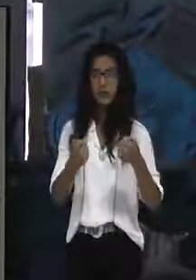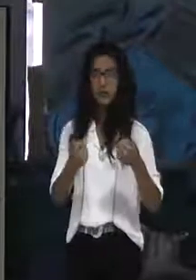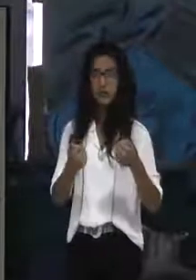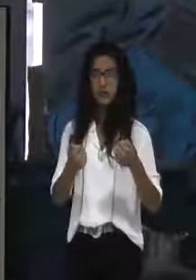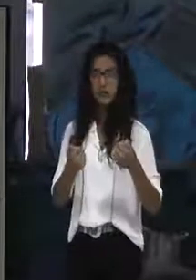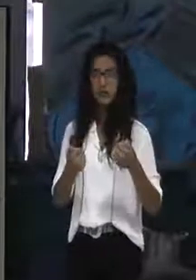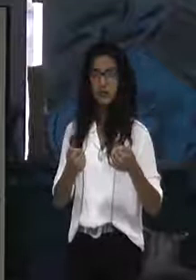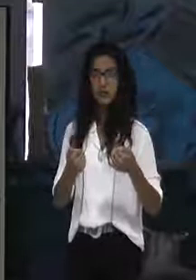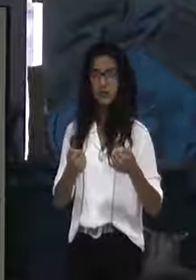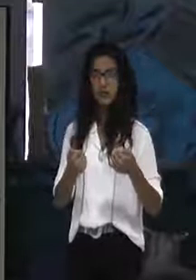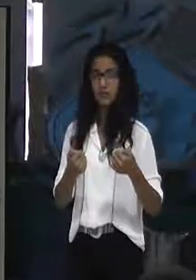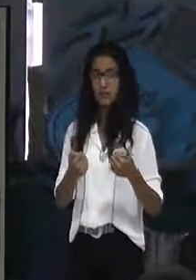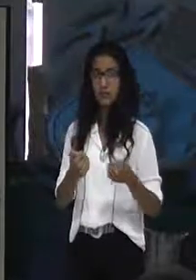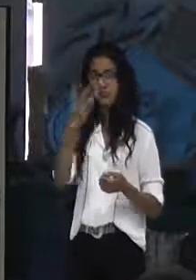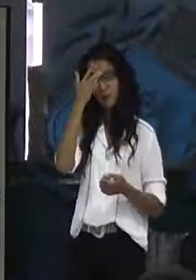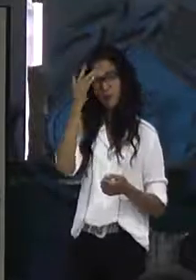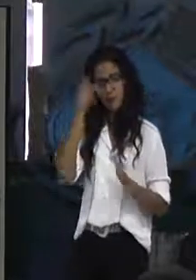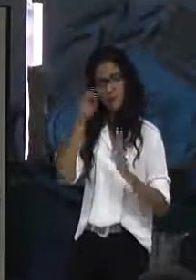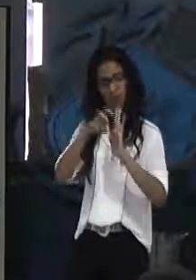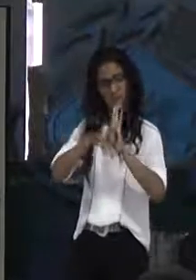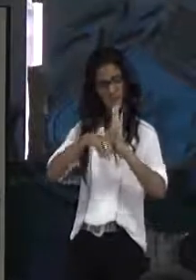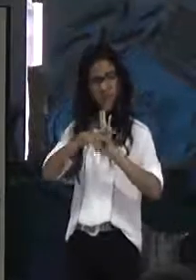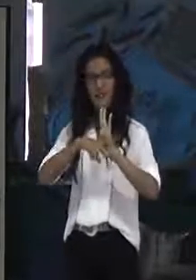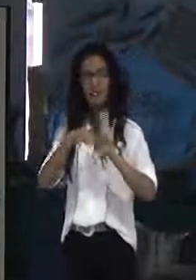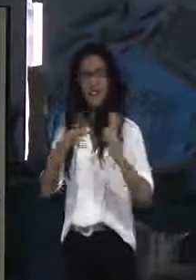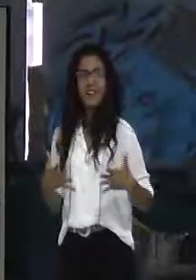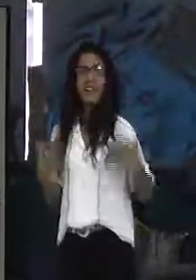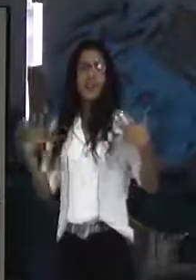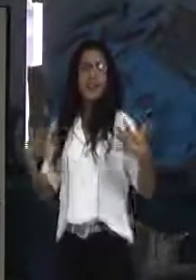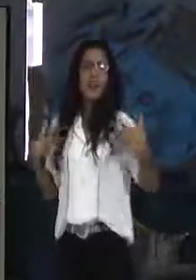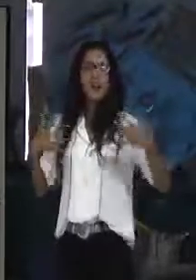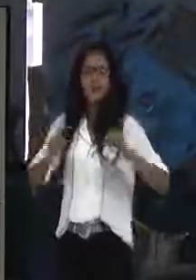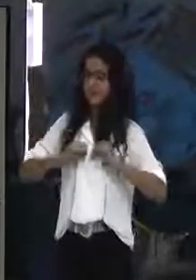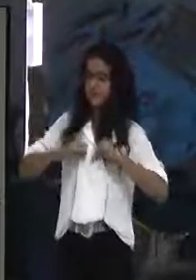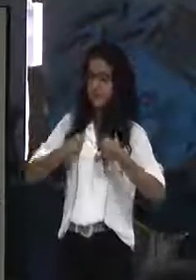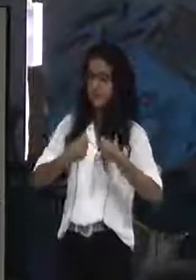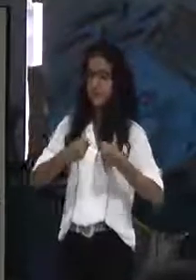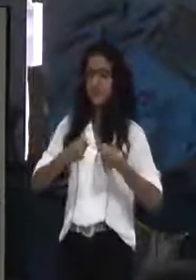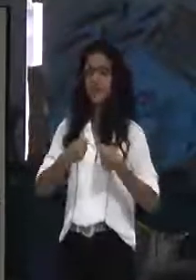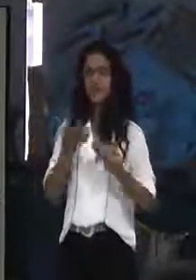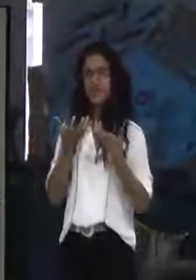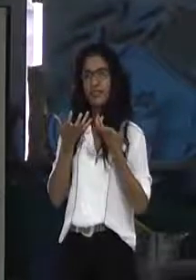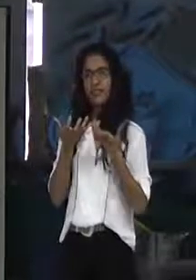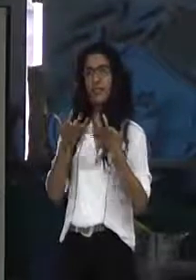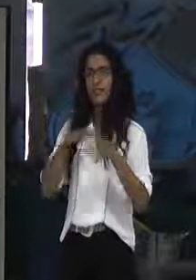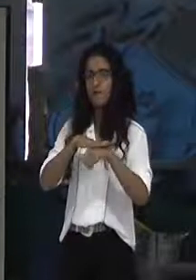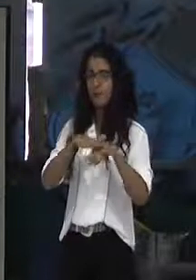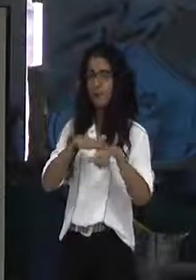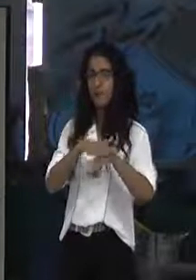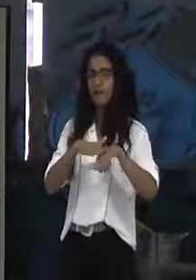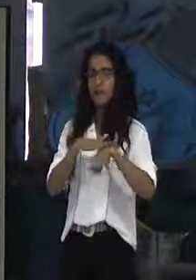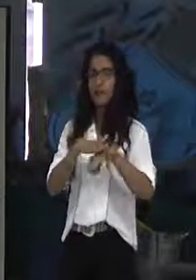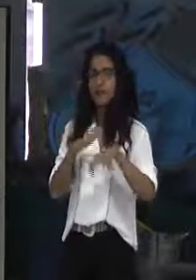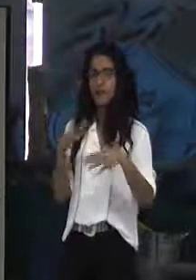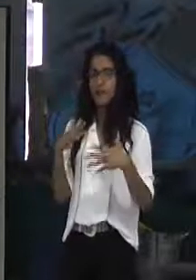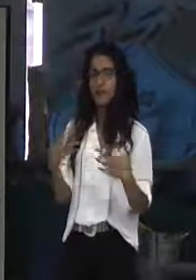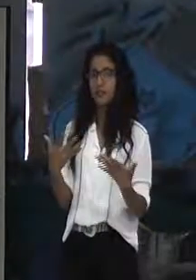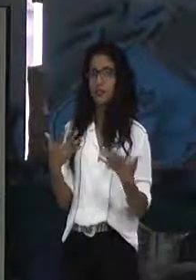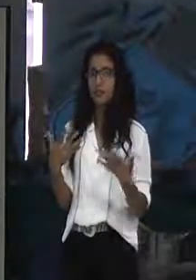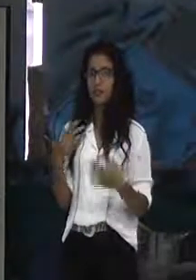com tanto ânimo, com tanta vivacidade e com tanta disposição para querer discutir as coisas. Por isso quero lamentar a